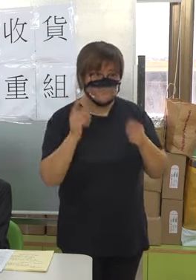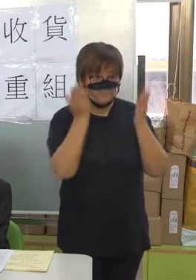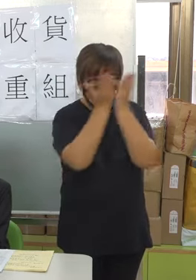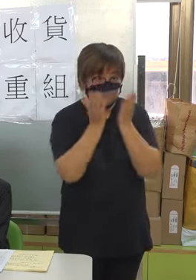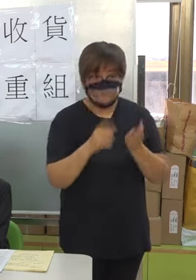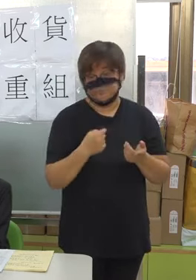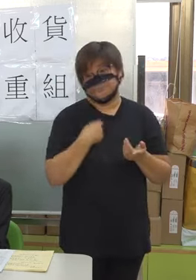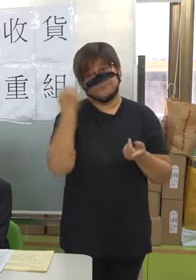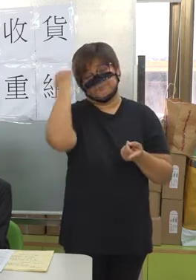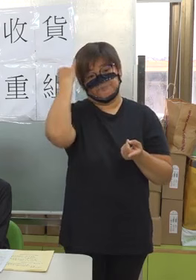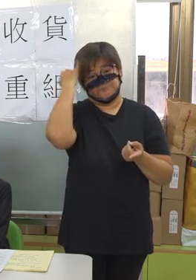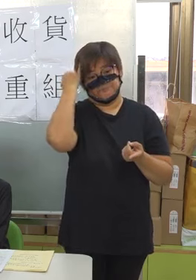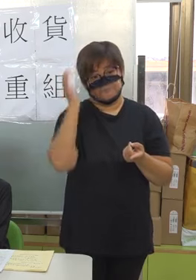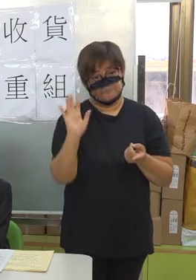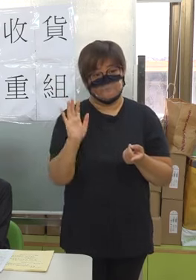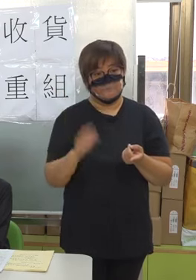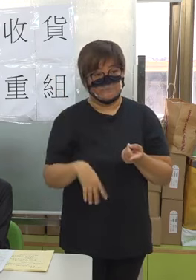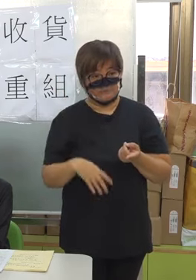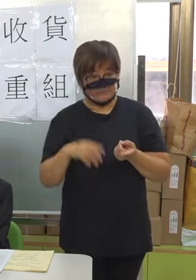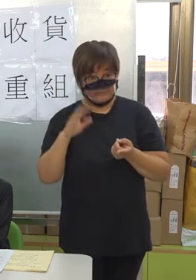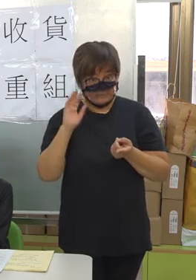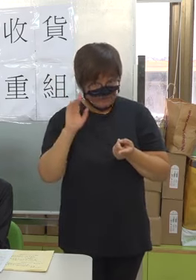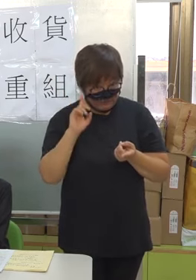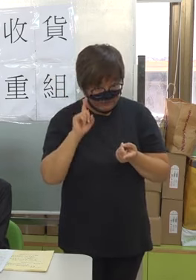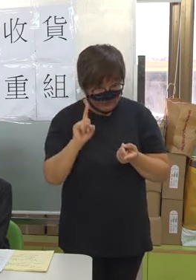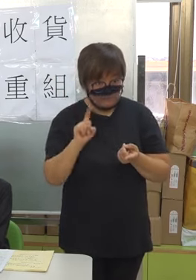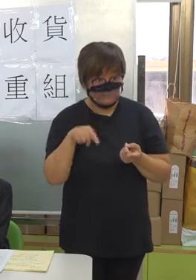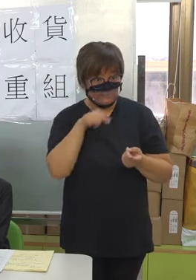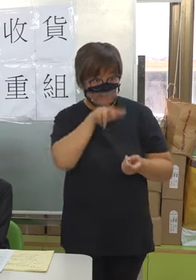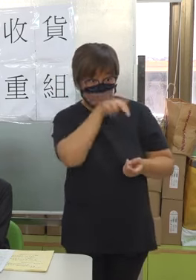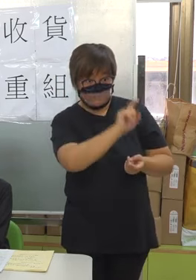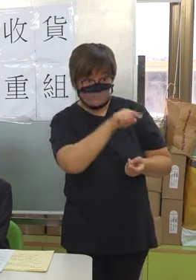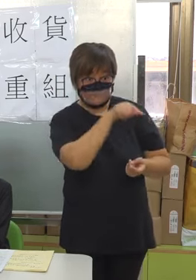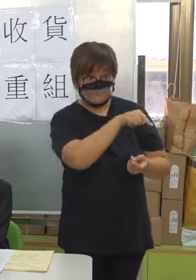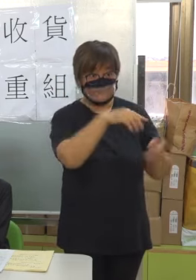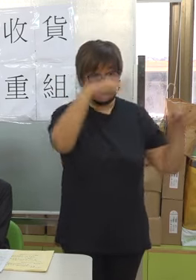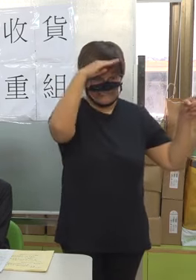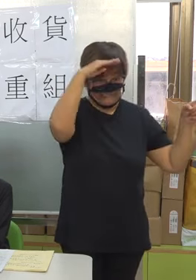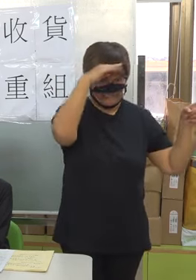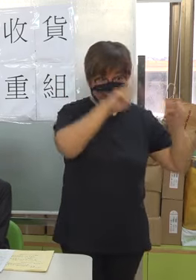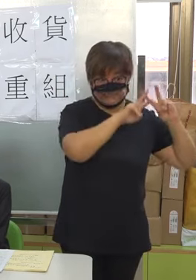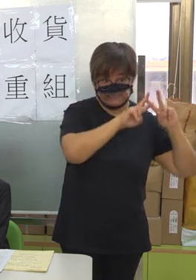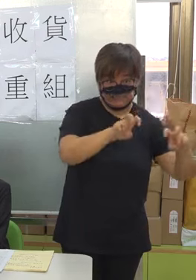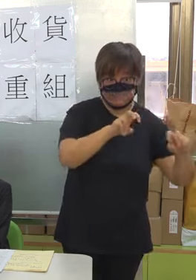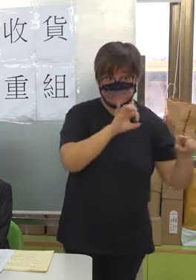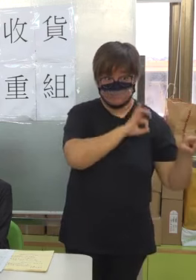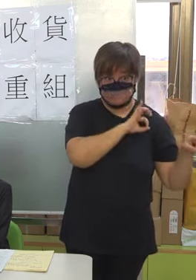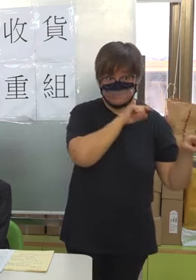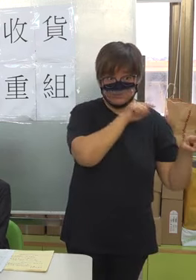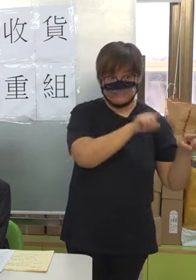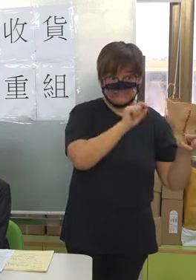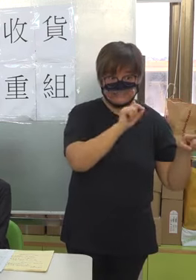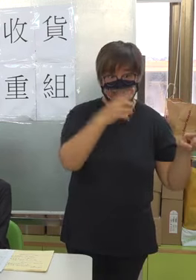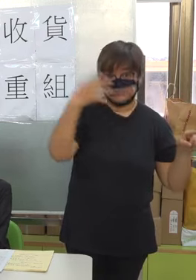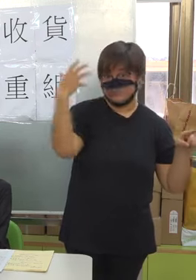亦都係完全充分表現到呢一個監警會缺乏一個獨立嘅調查權力，佢冇權傳召任